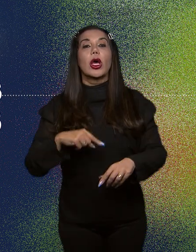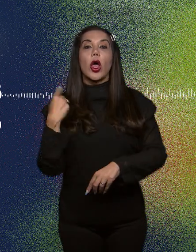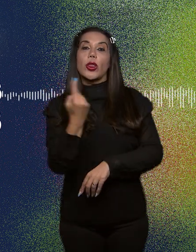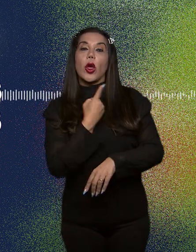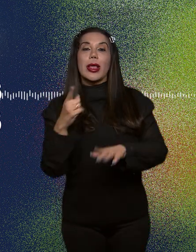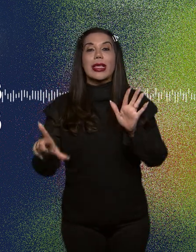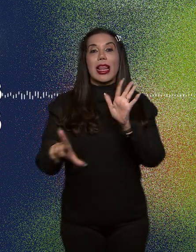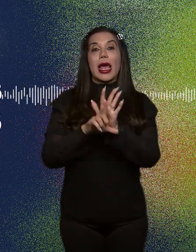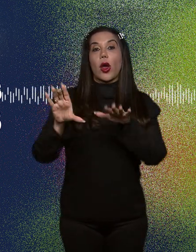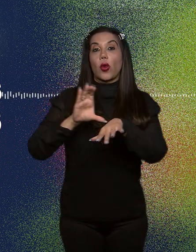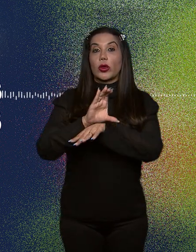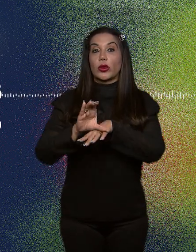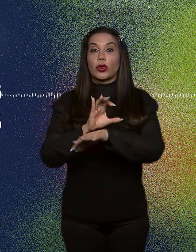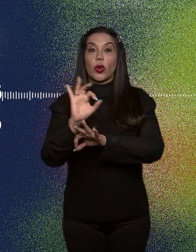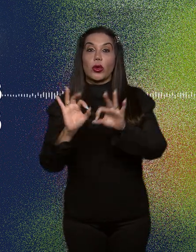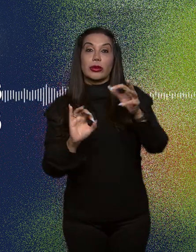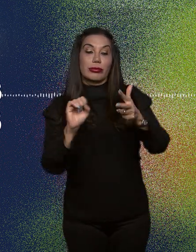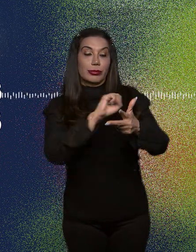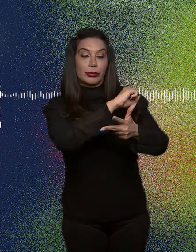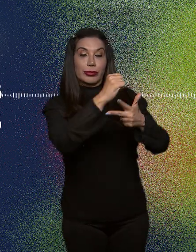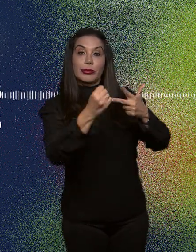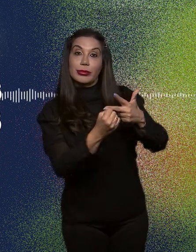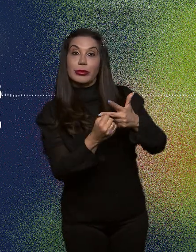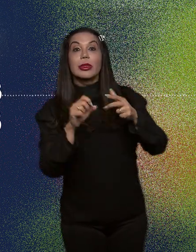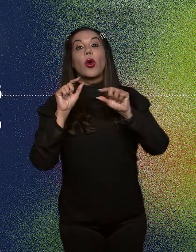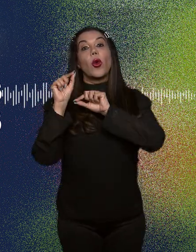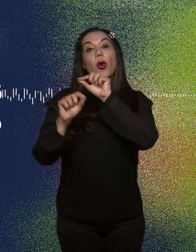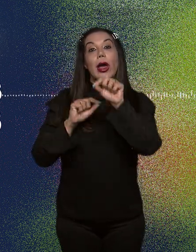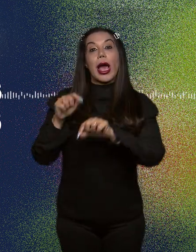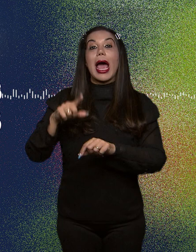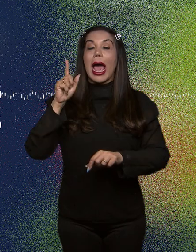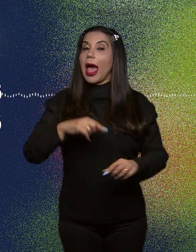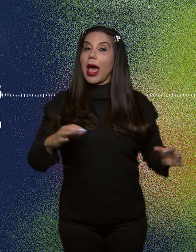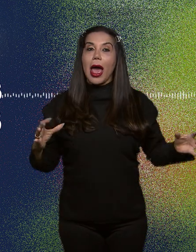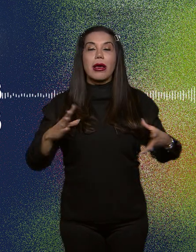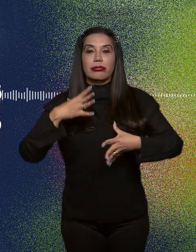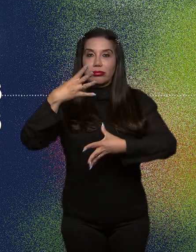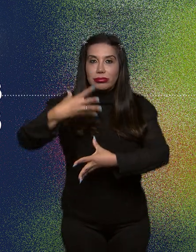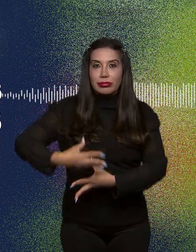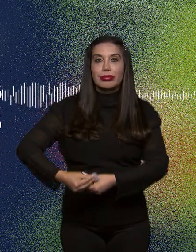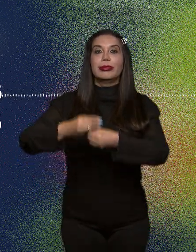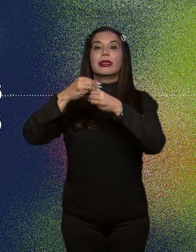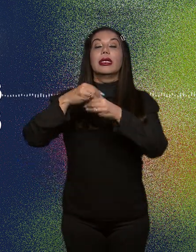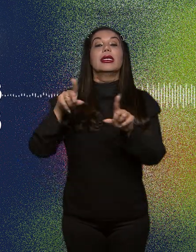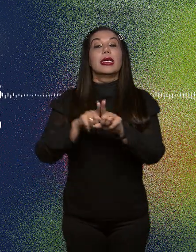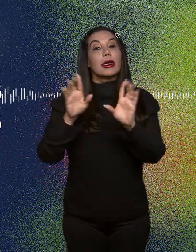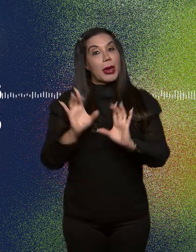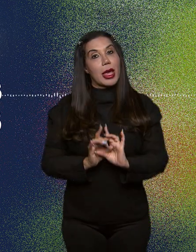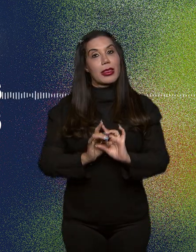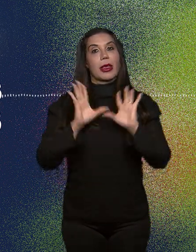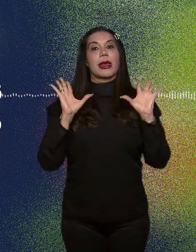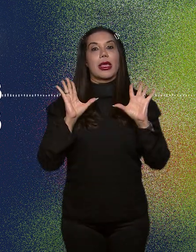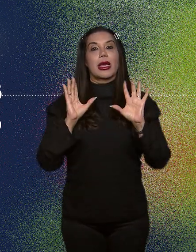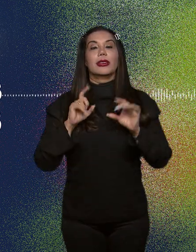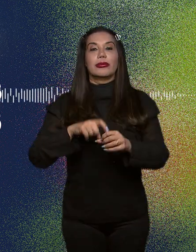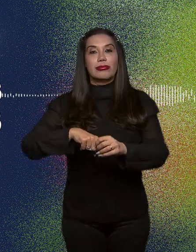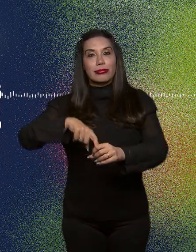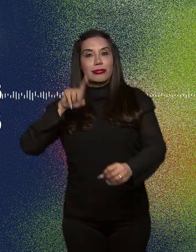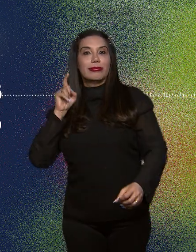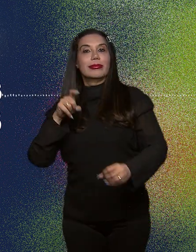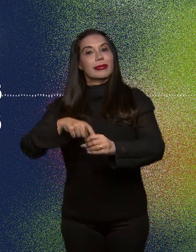Constituição, organizou em três poderes que são complementares e independentes, né?